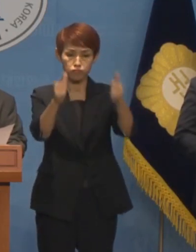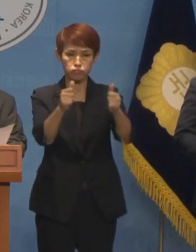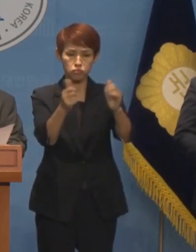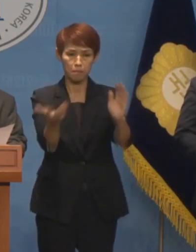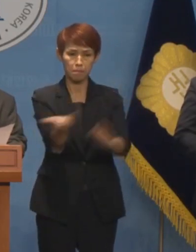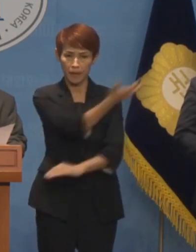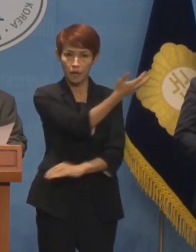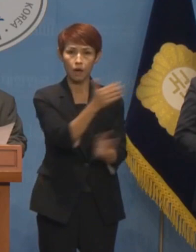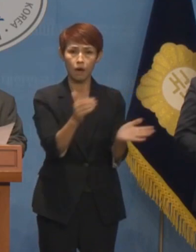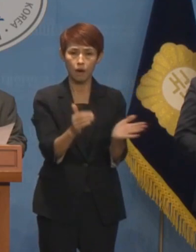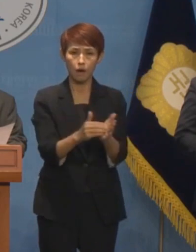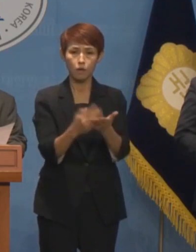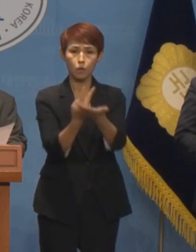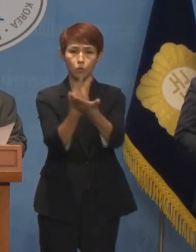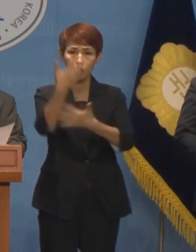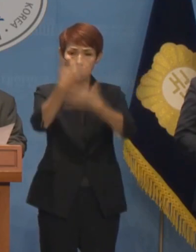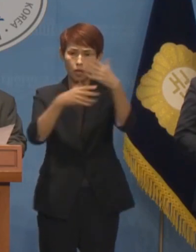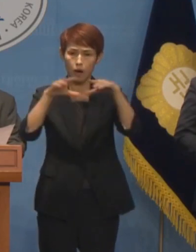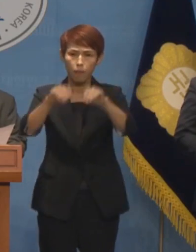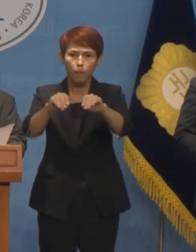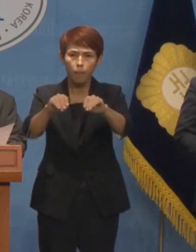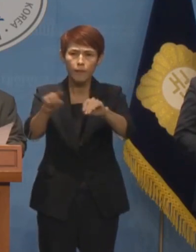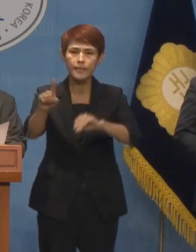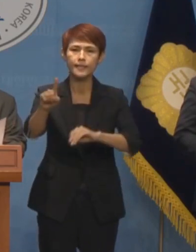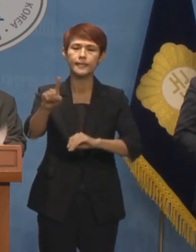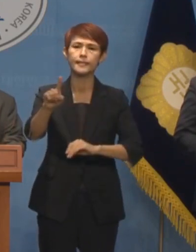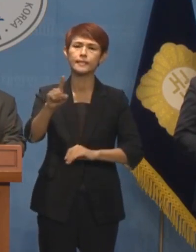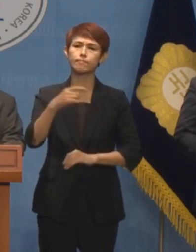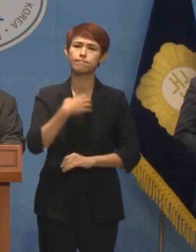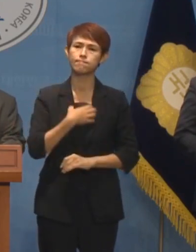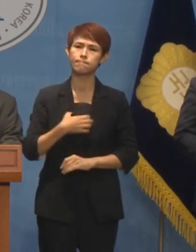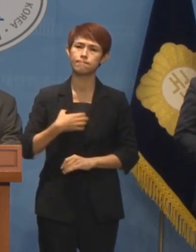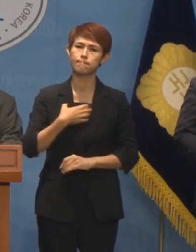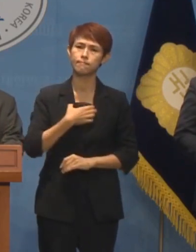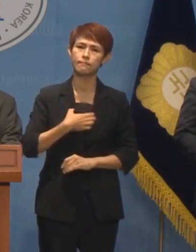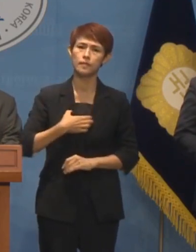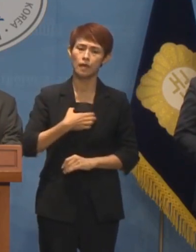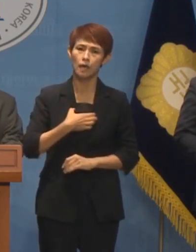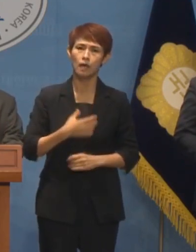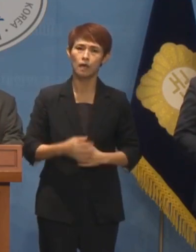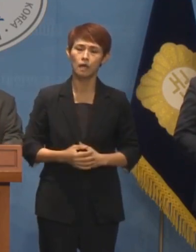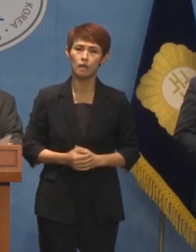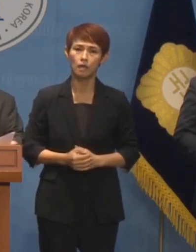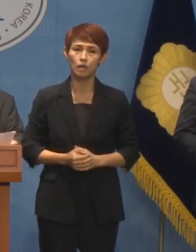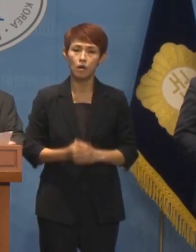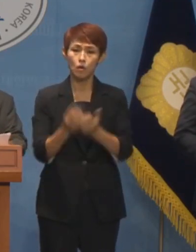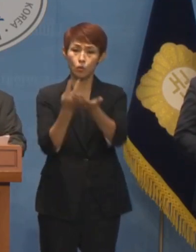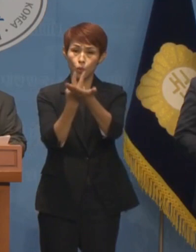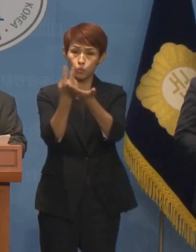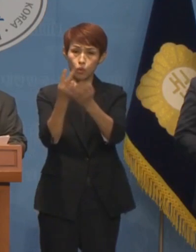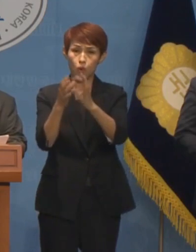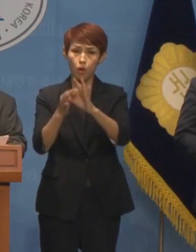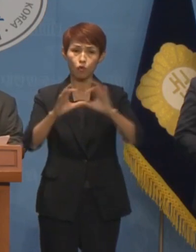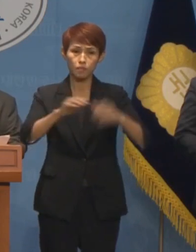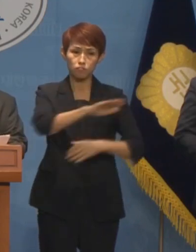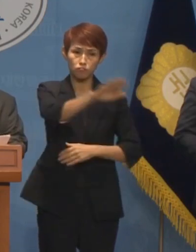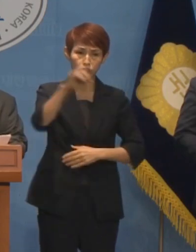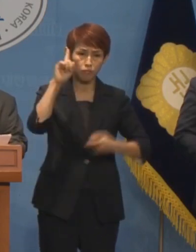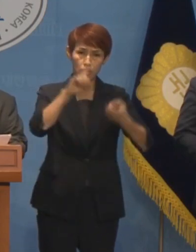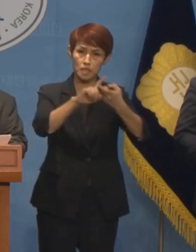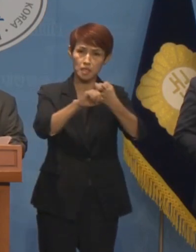독도 영상까지 중단된 것에 대해 깊은 우려를 표명합니다. 독도에 대한 국민적